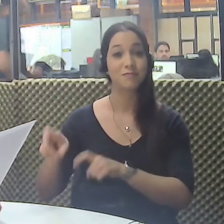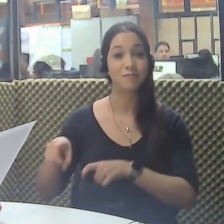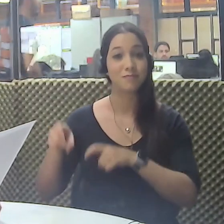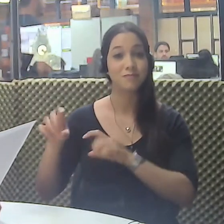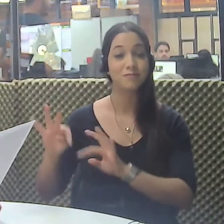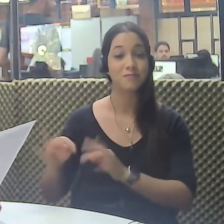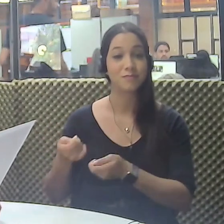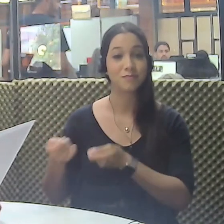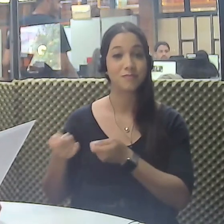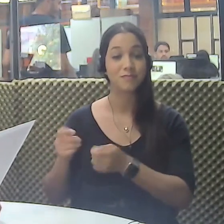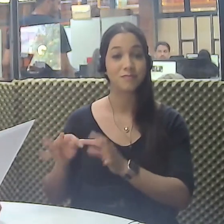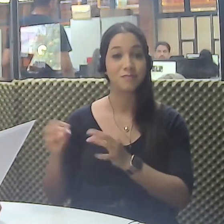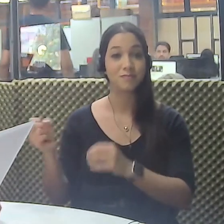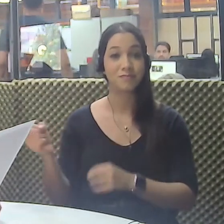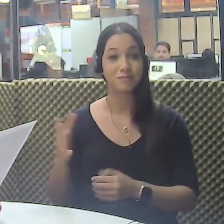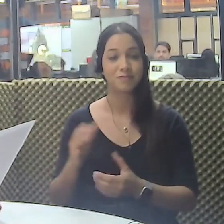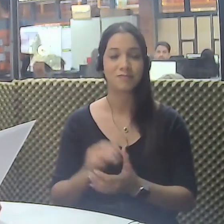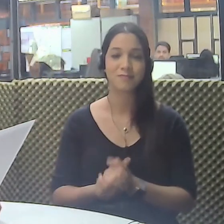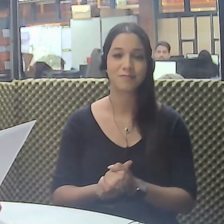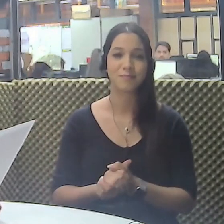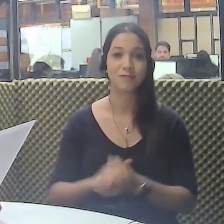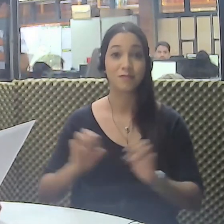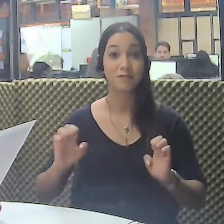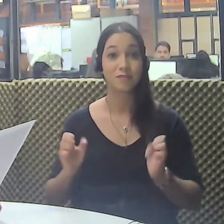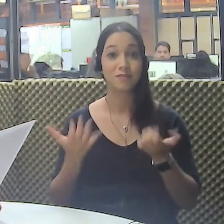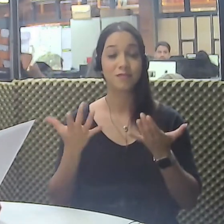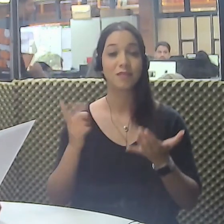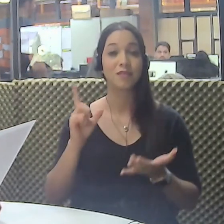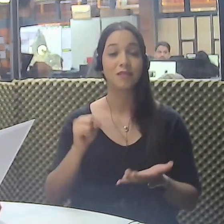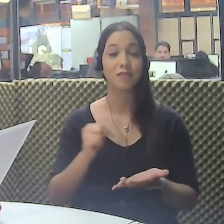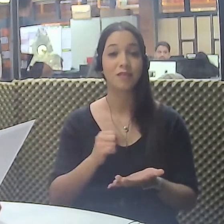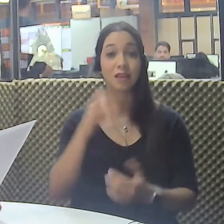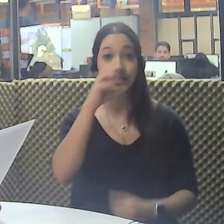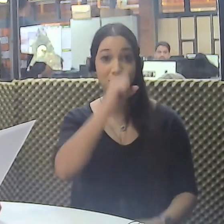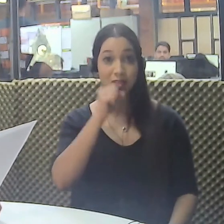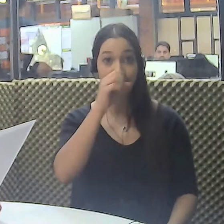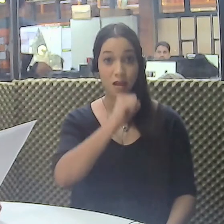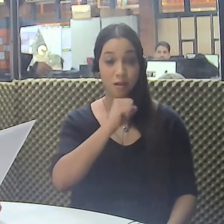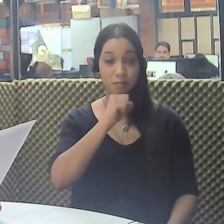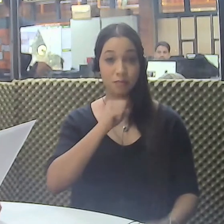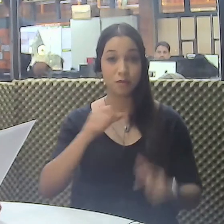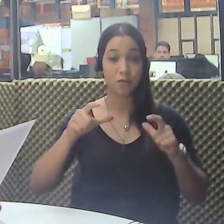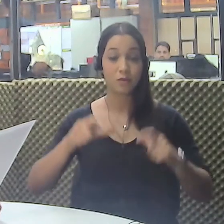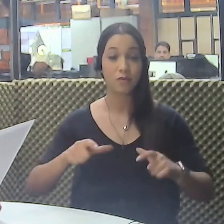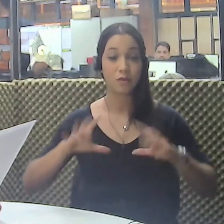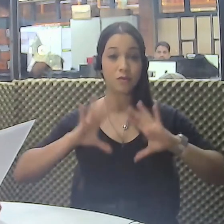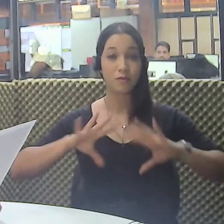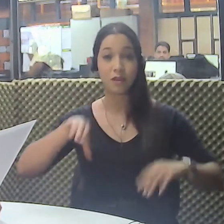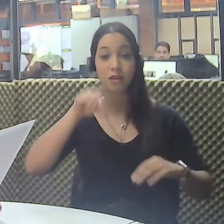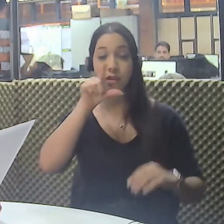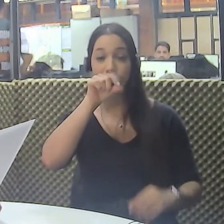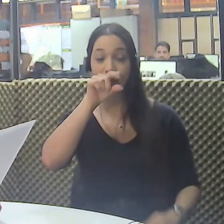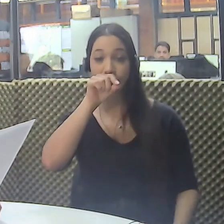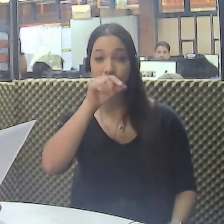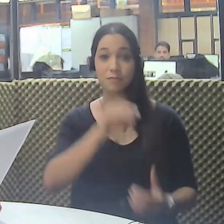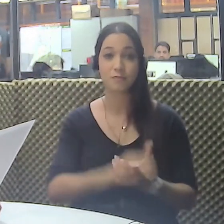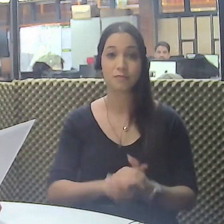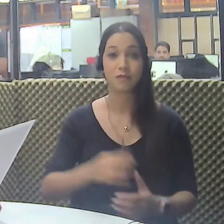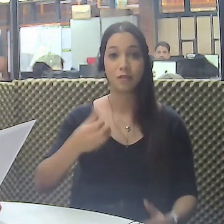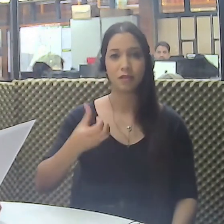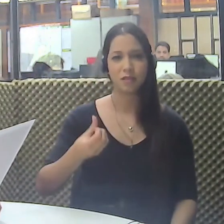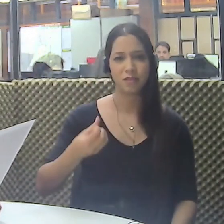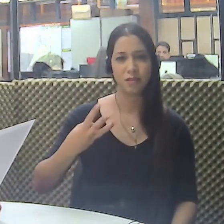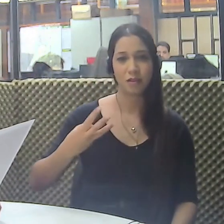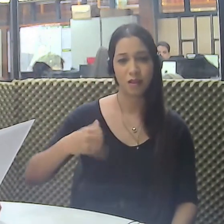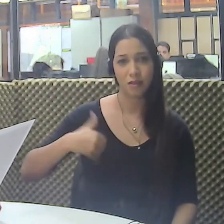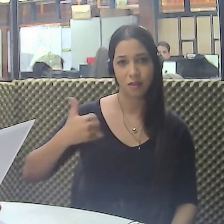Agronegócio, Economia e Inovação. O evento está previsto para este sábado na Arena Sabiazinho. Aos 63 anos,